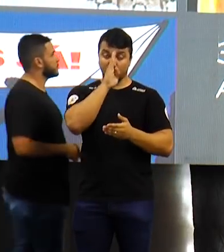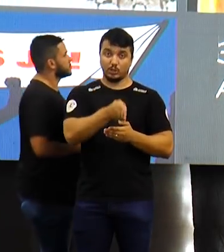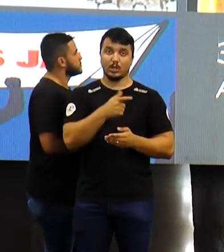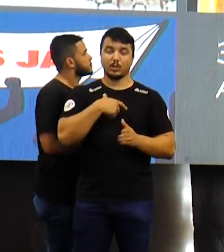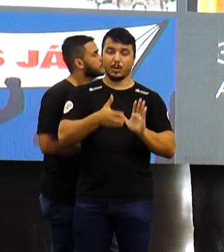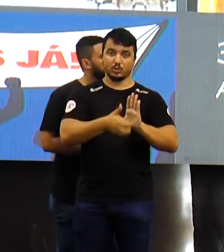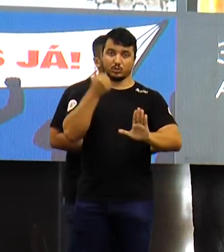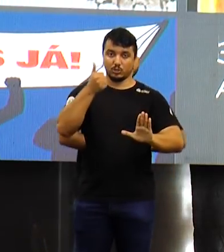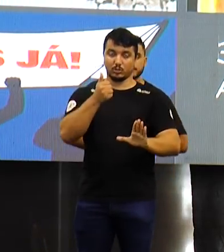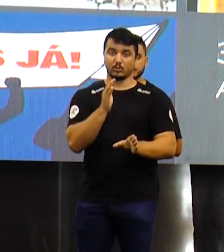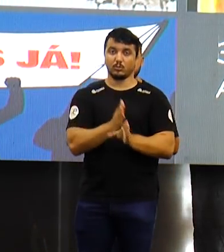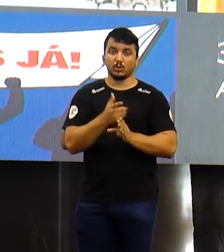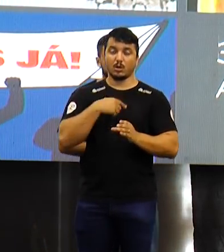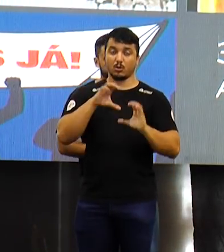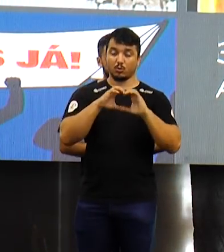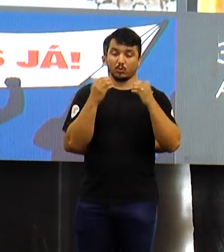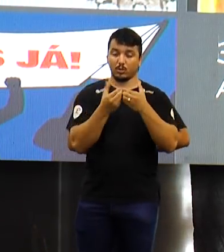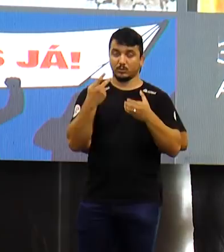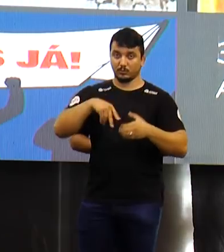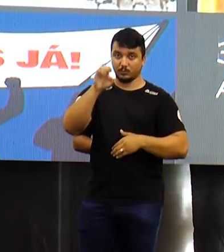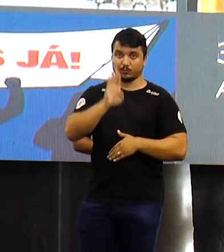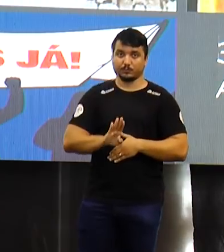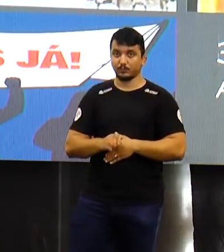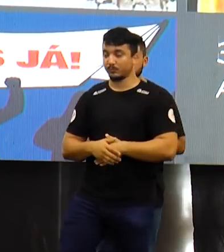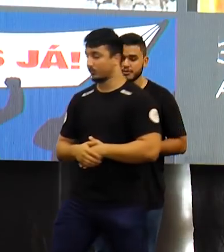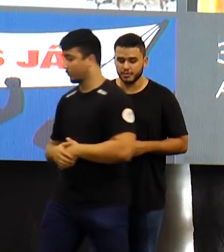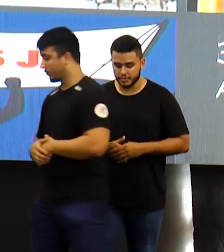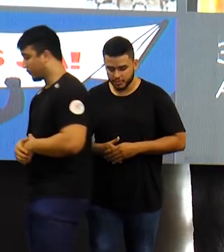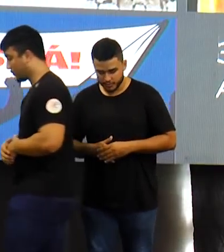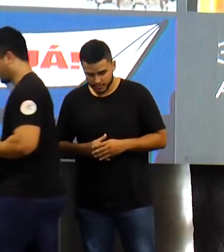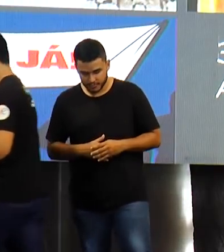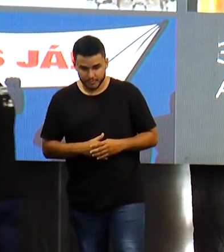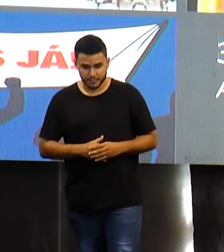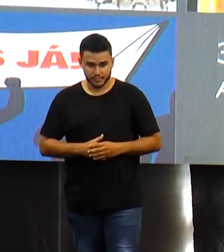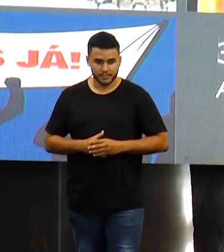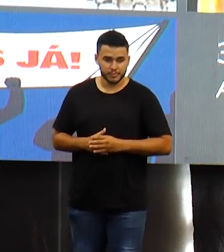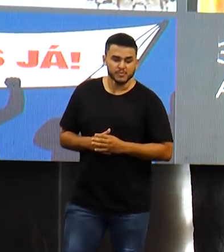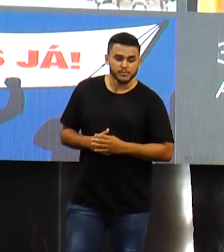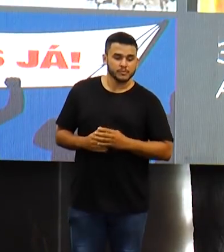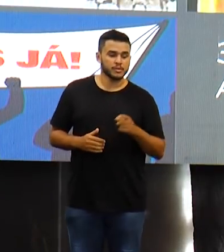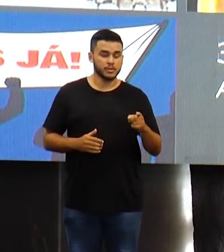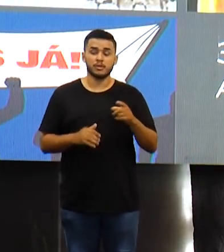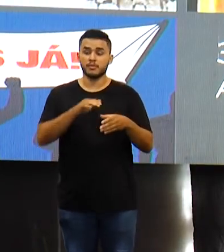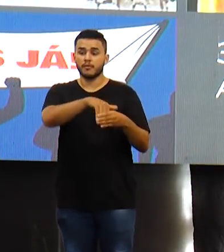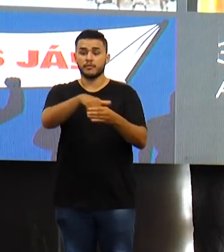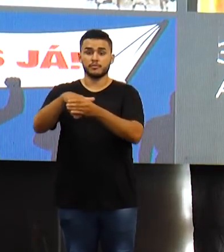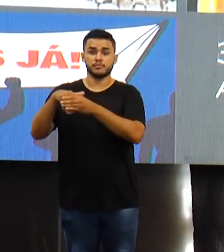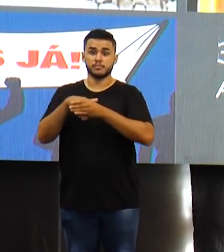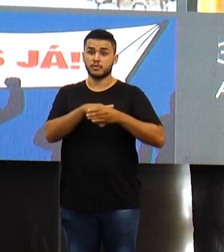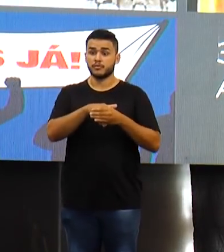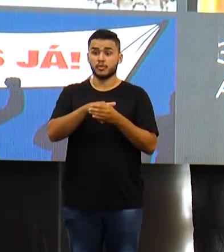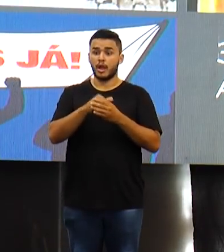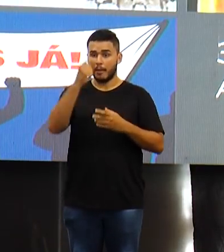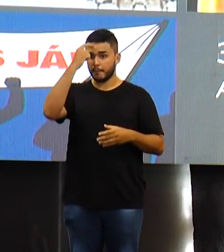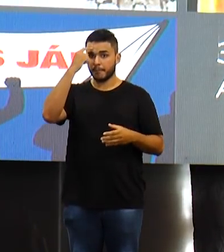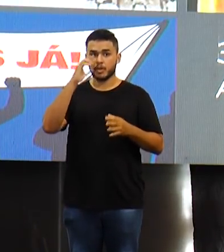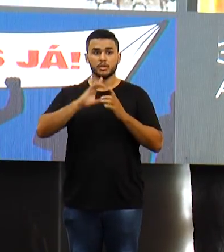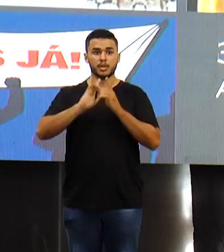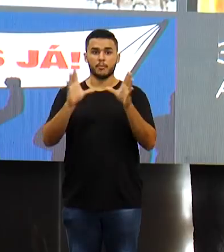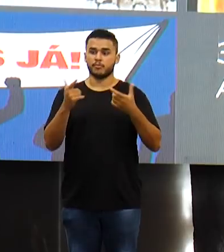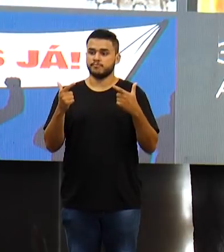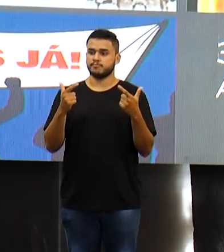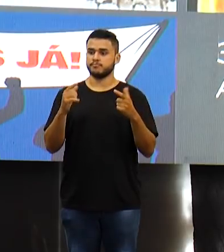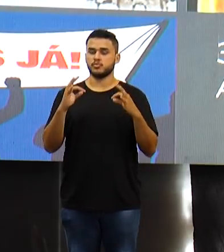foi rejeitada pelo Congresso no Brasil, e aí a eleição foi indireta no Brasil. Tancredo